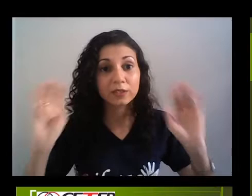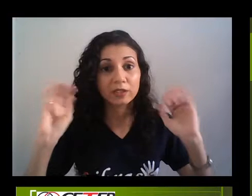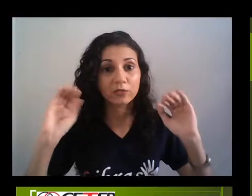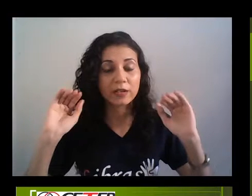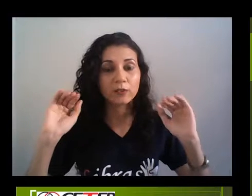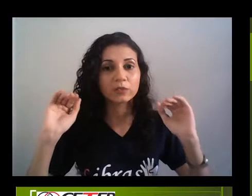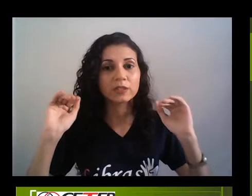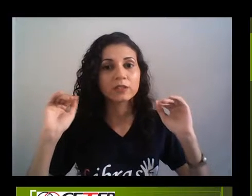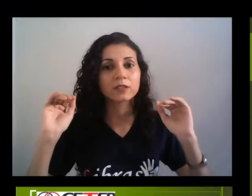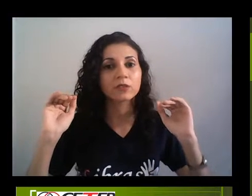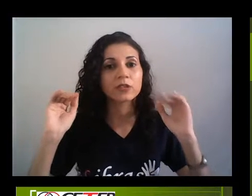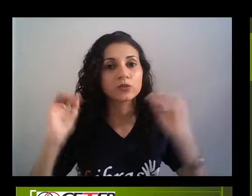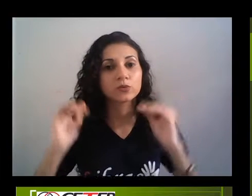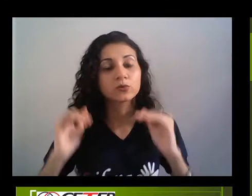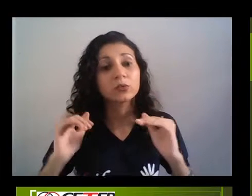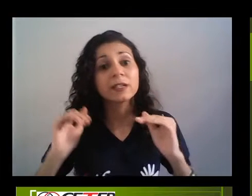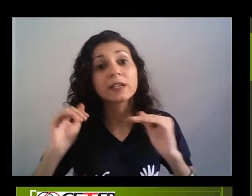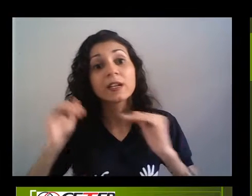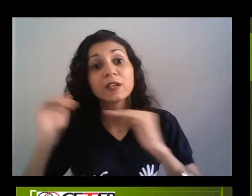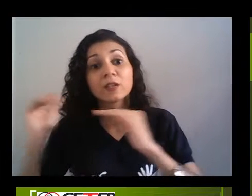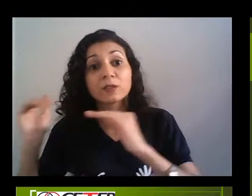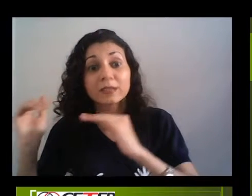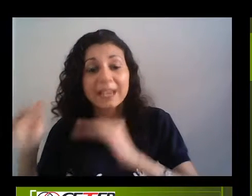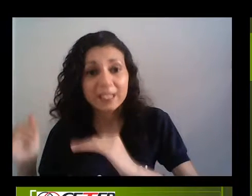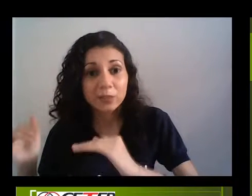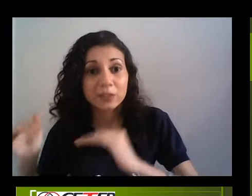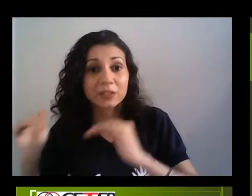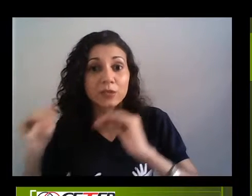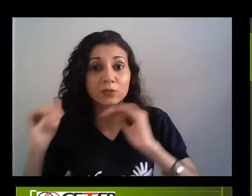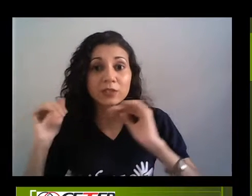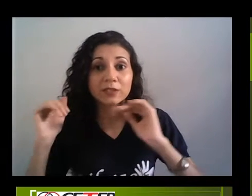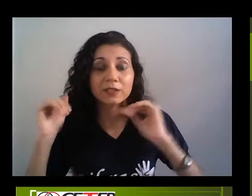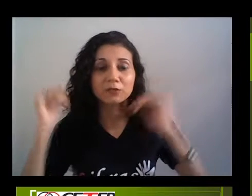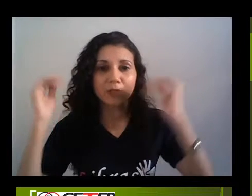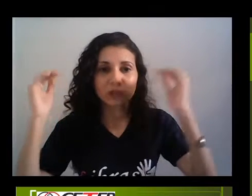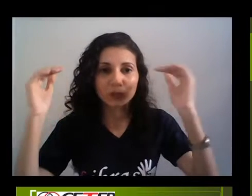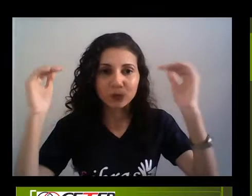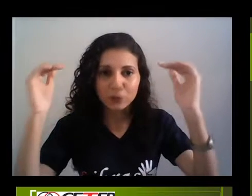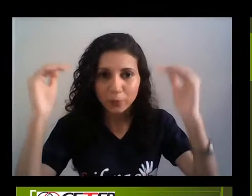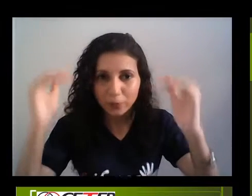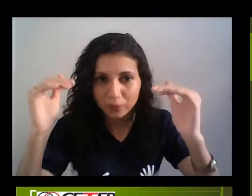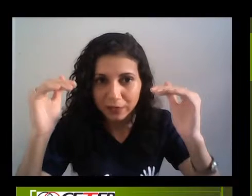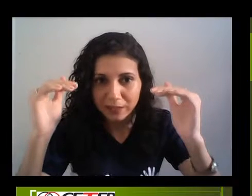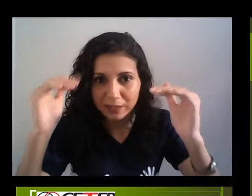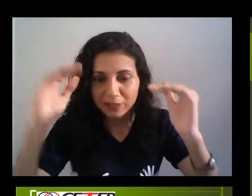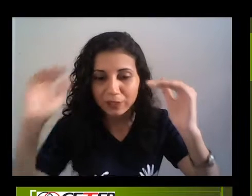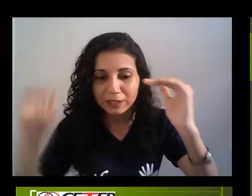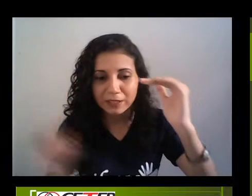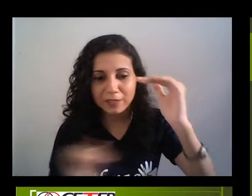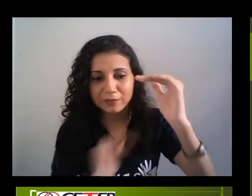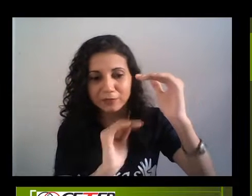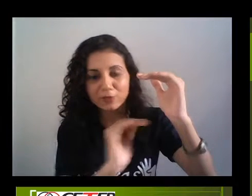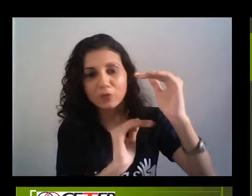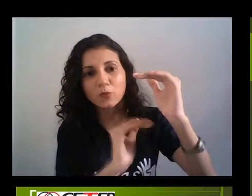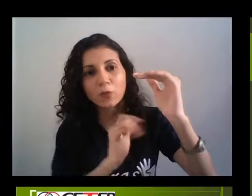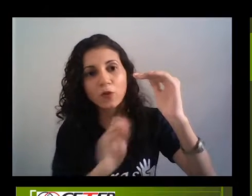sinalizado, porque você não está utilizando a estrutura da Libras, você está utilizando a estrutura do português, só que